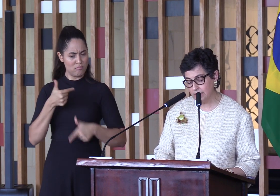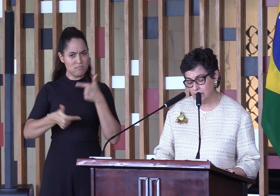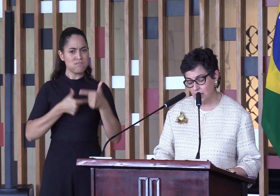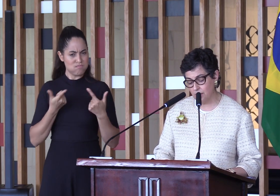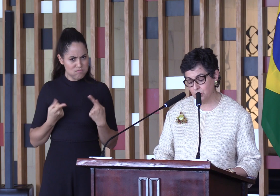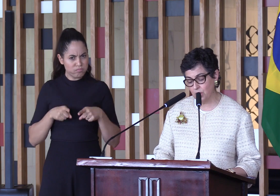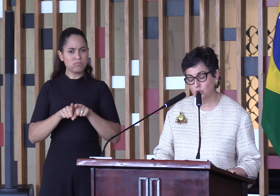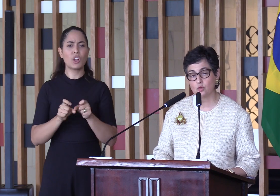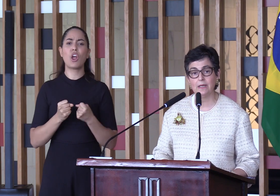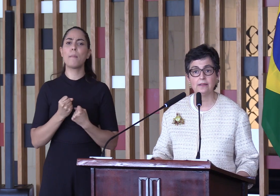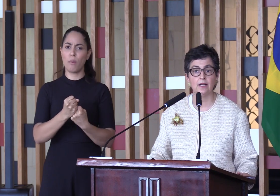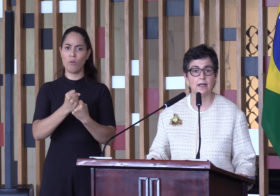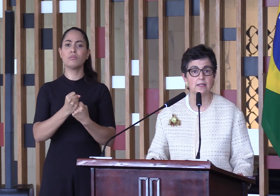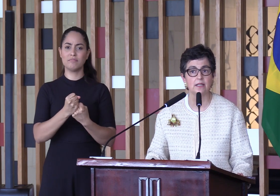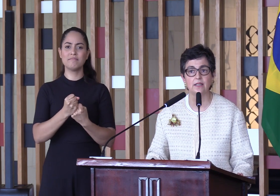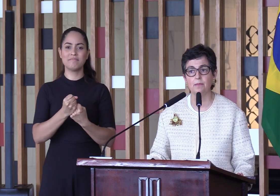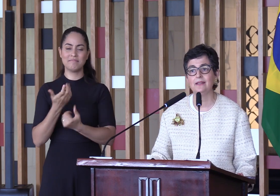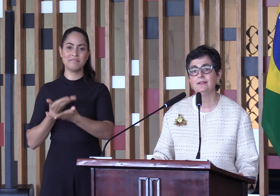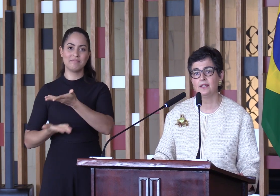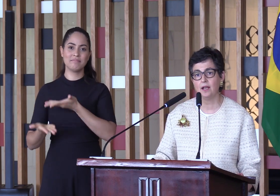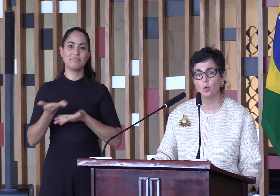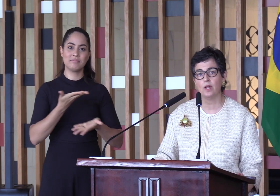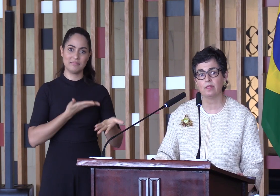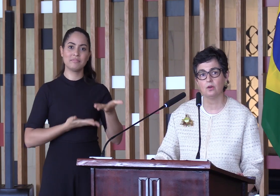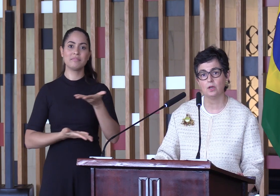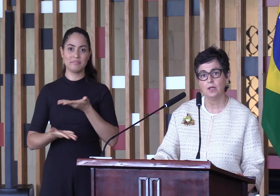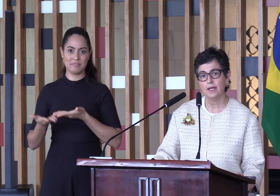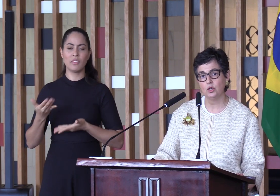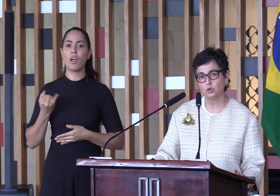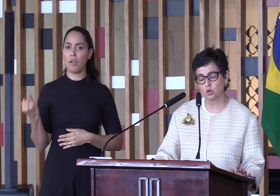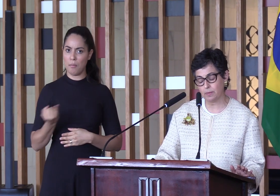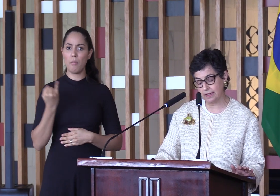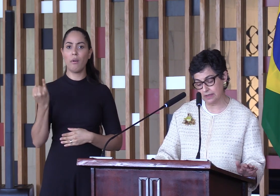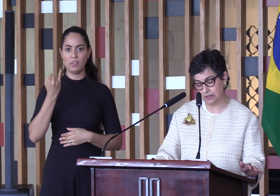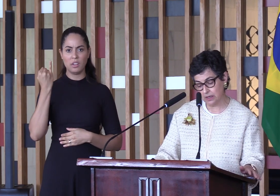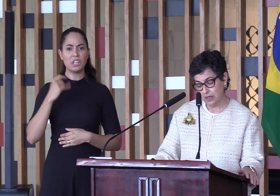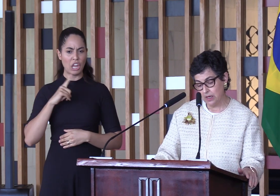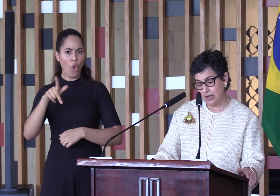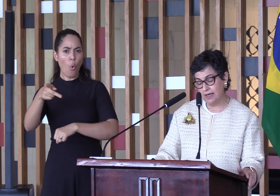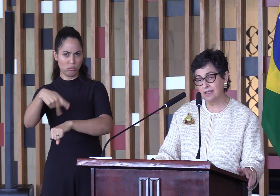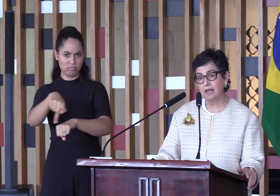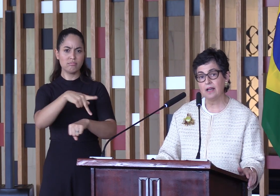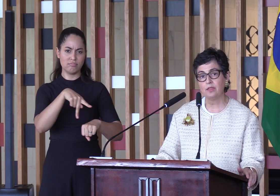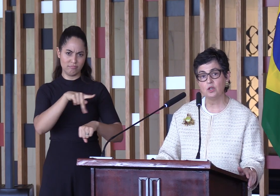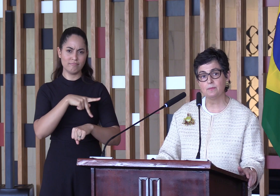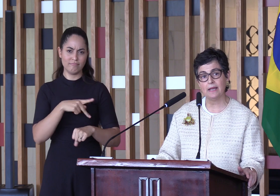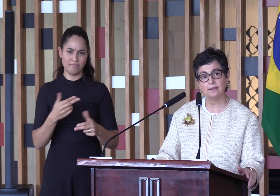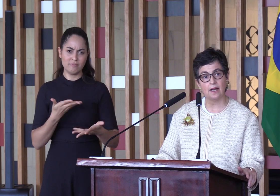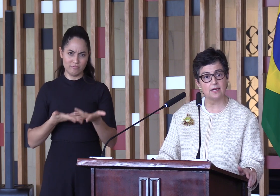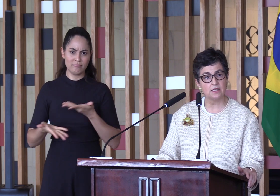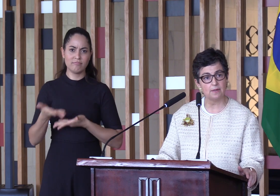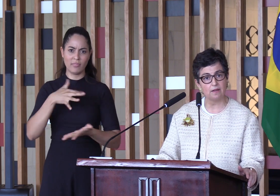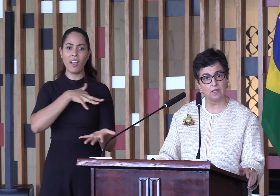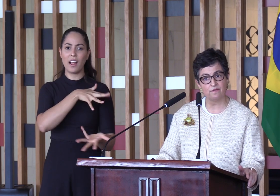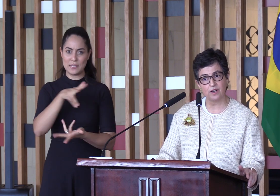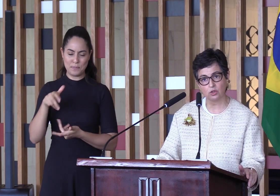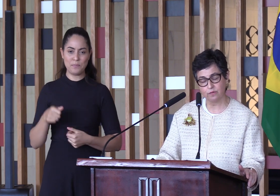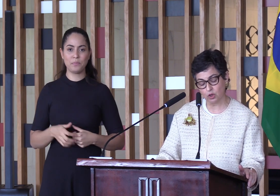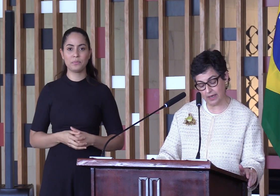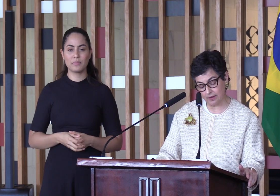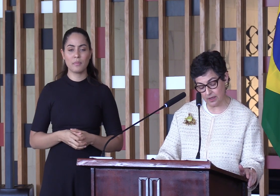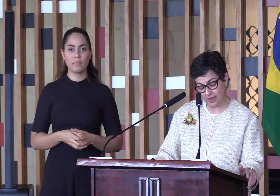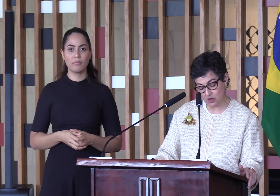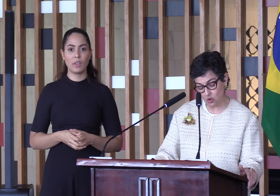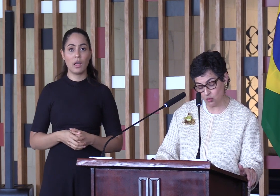juntas em projetos bilaterais e também de triangulación em outros países. Estas relações bilaterais se vão ver